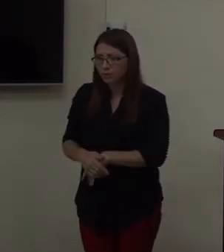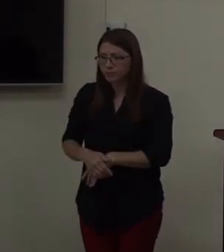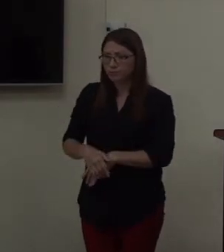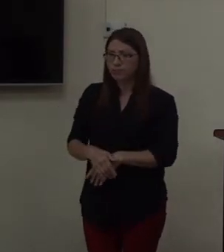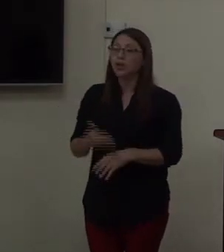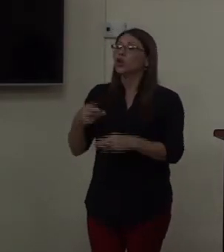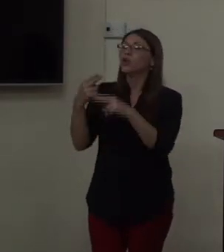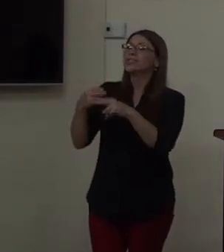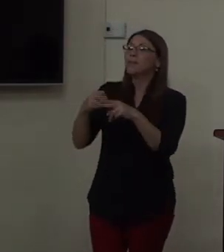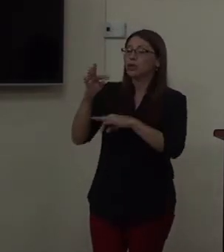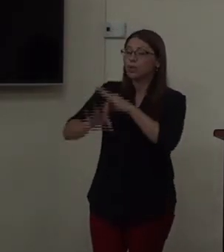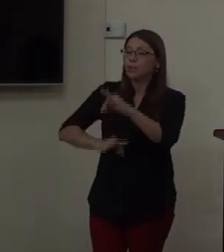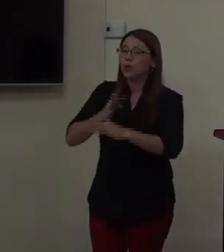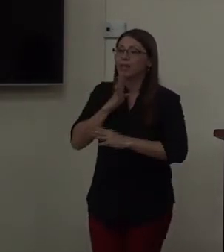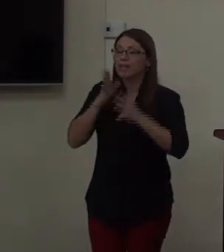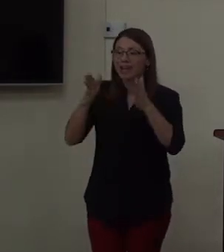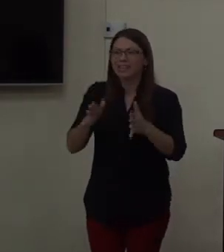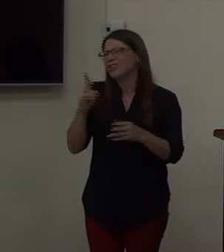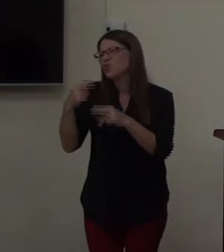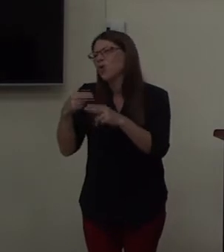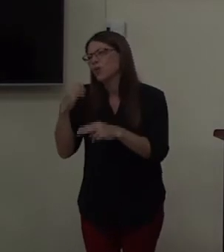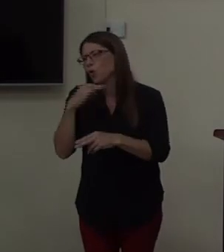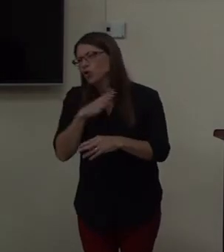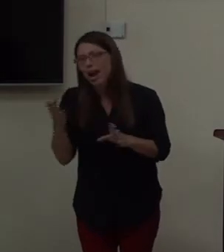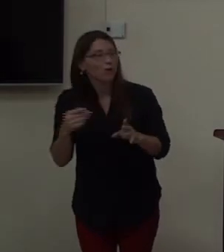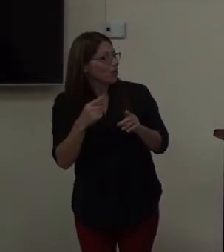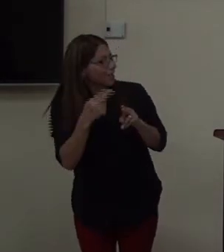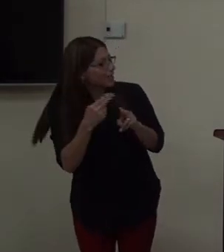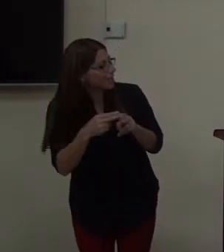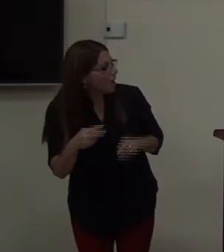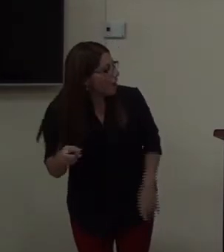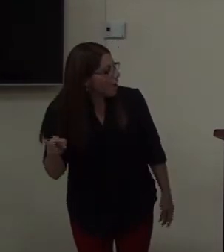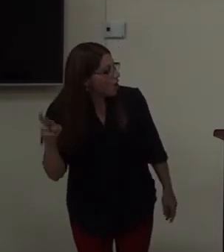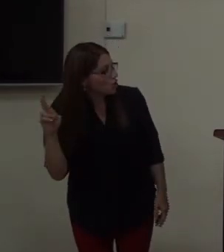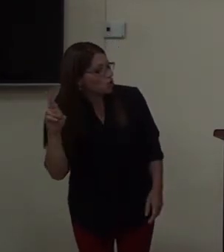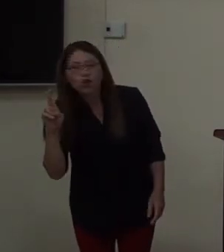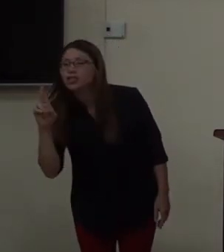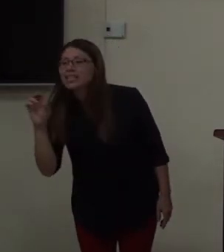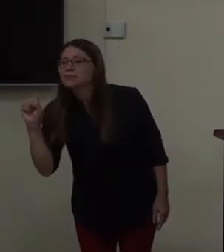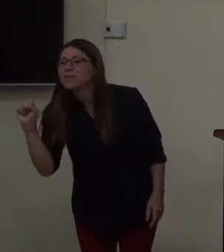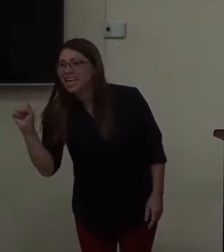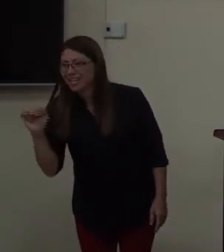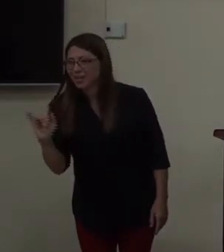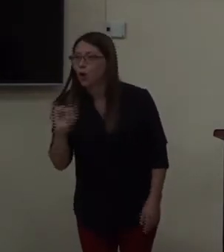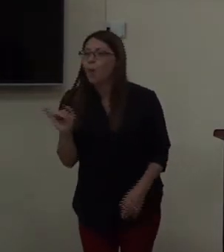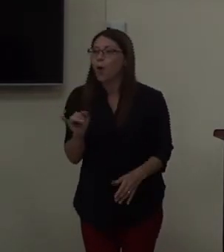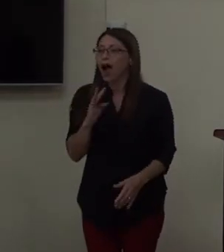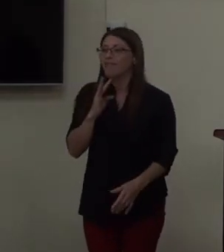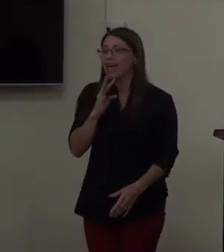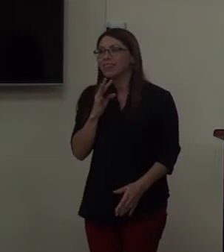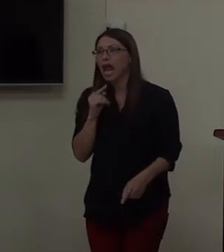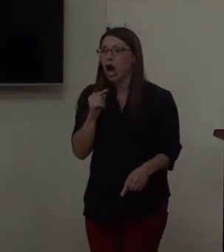en teoría, en tipología de hablantes, con un nombre un poco raro, ¿verdad?, el rusty speaker, ¿verdad?, el hablante oxidado, porque